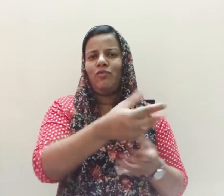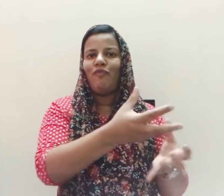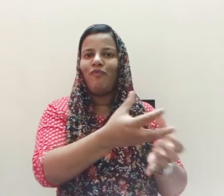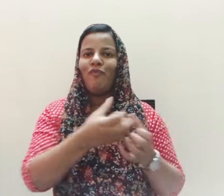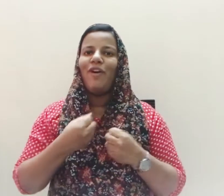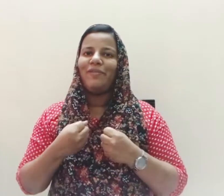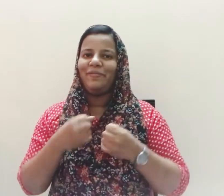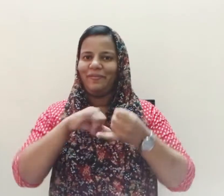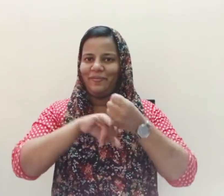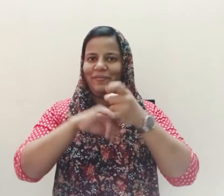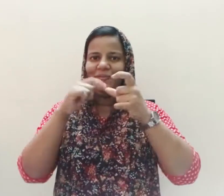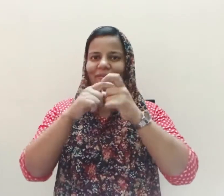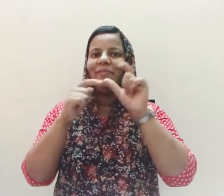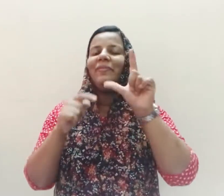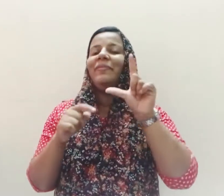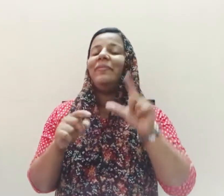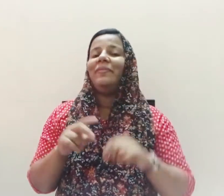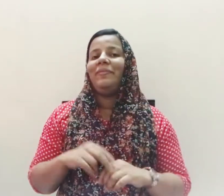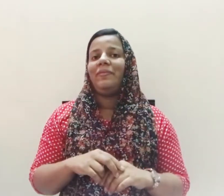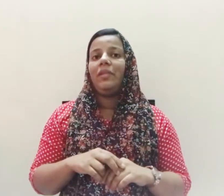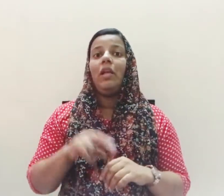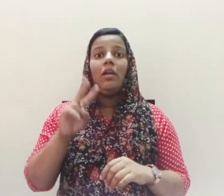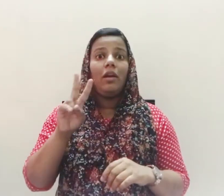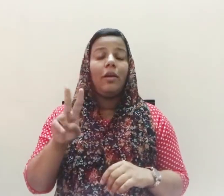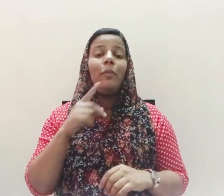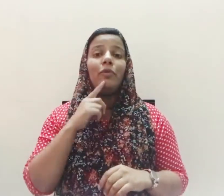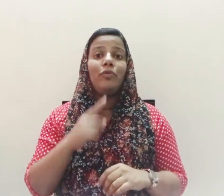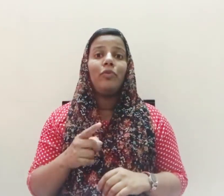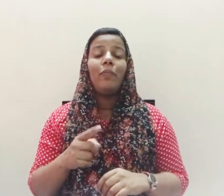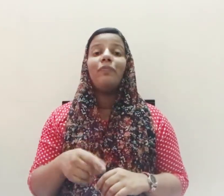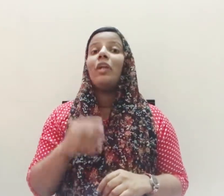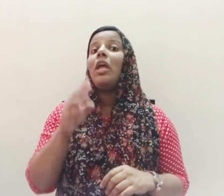രണ്ടാമത്തെ വാക്യമാണ് നമ്മുടെ വിഷയം, യഹോവ ജോസഫിനോട് കൂടെ ഉണ്ടായിരുന്നു.